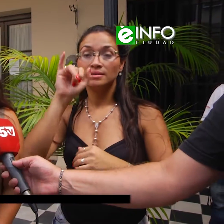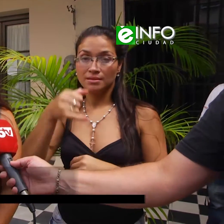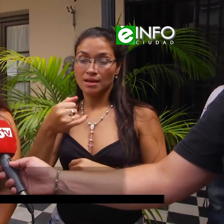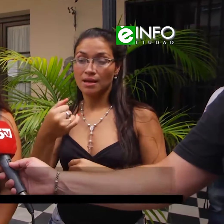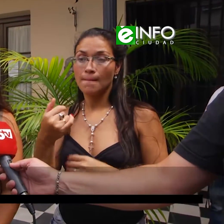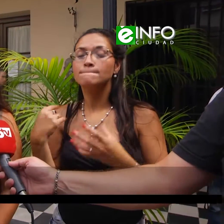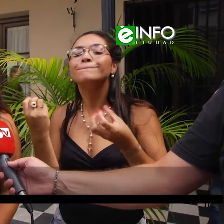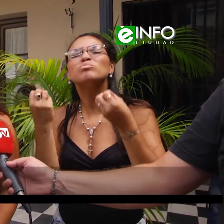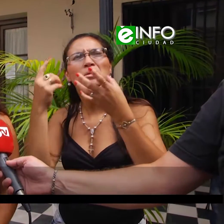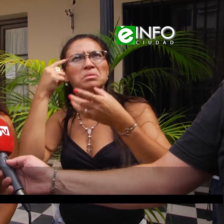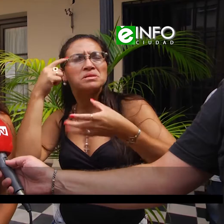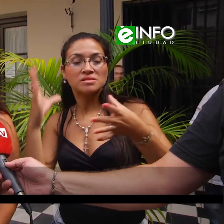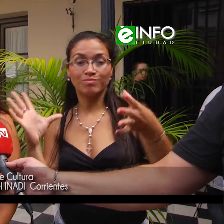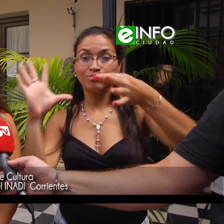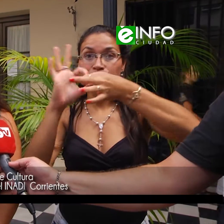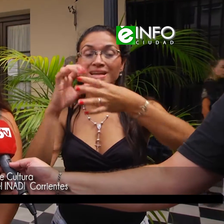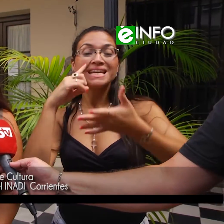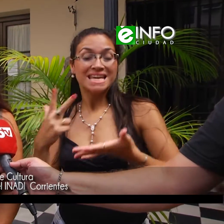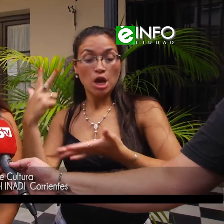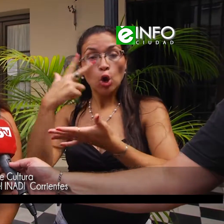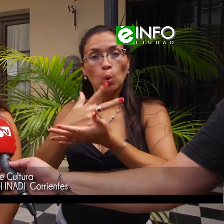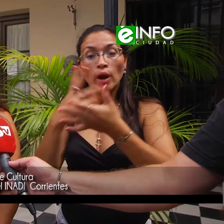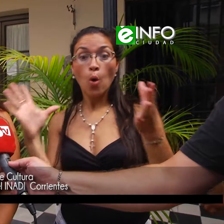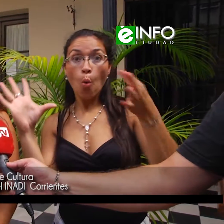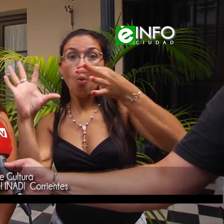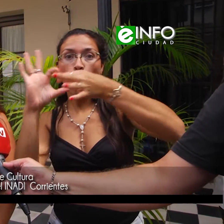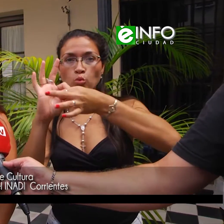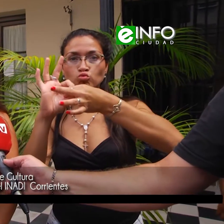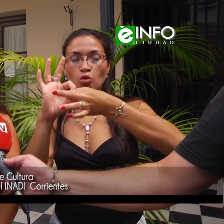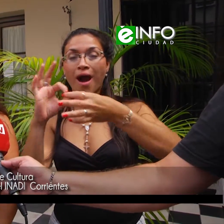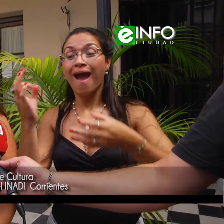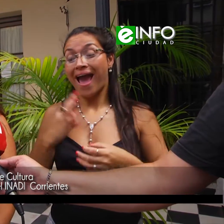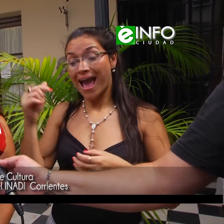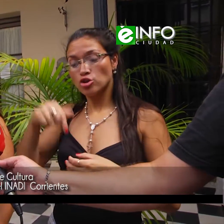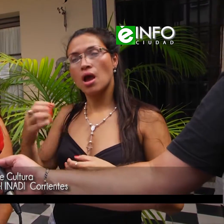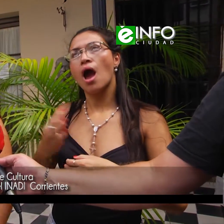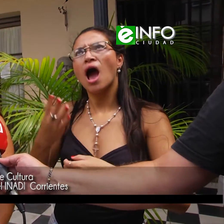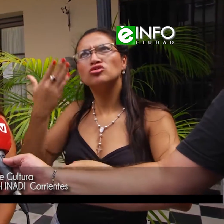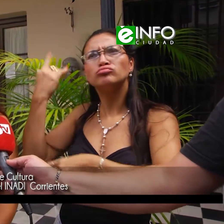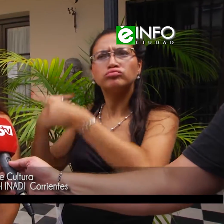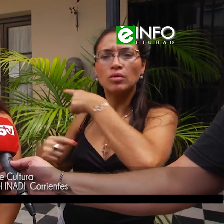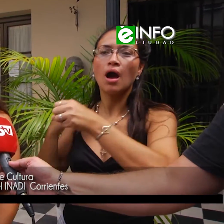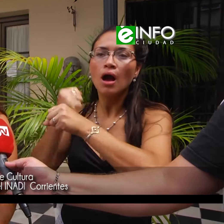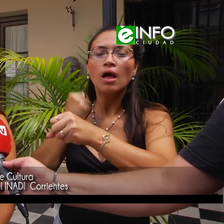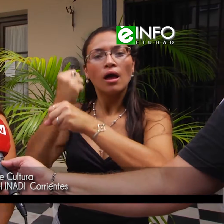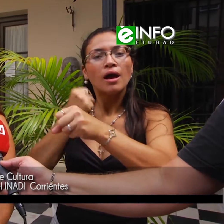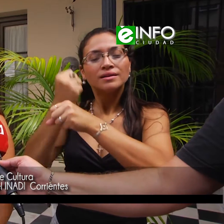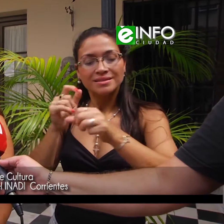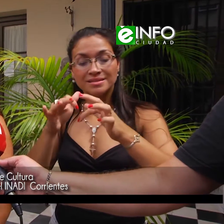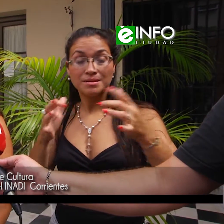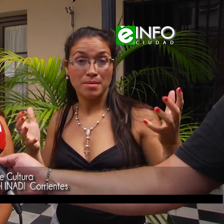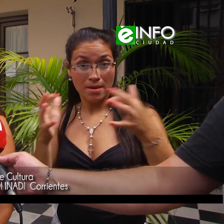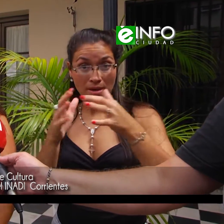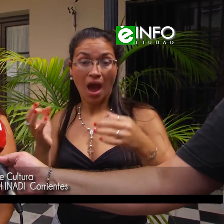Efectivamente, para acompañar este año a la Fundación Él Es Incluir, que ya viene hace varios años trabajando en la fiesta